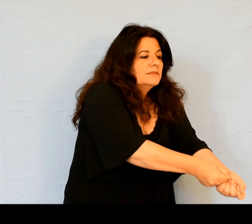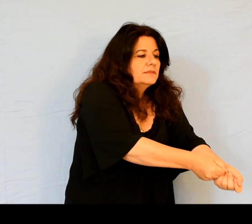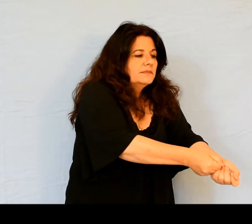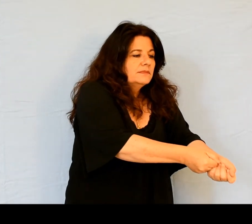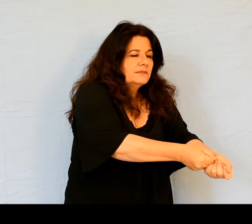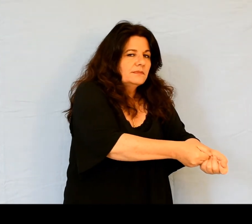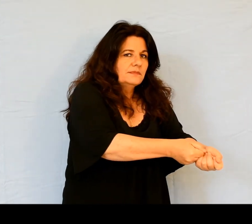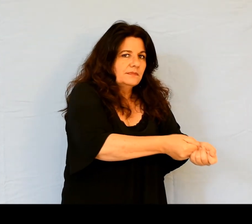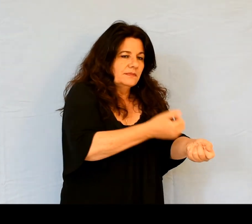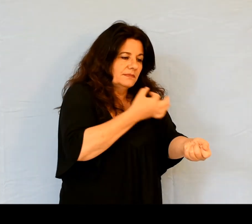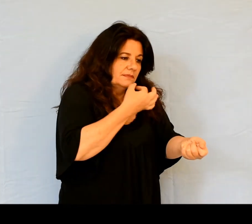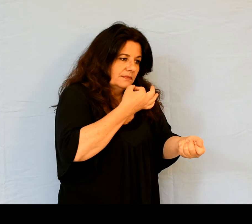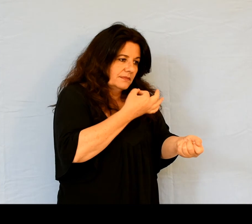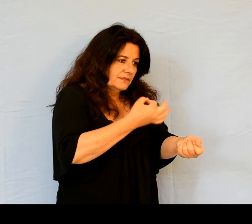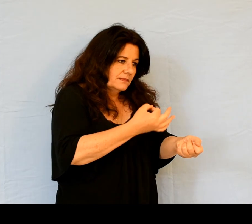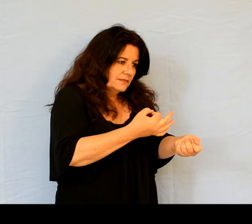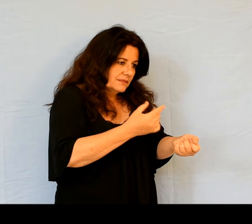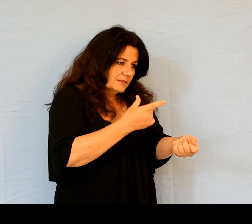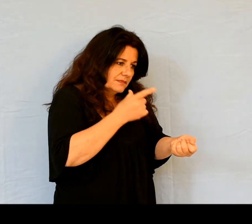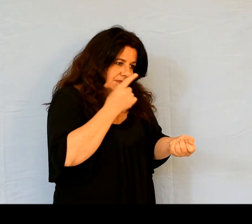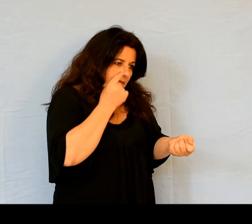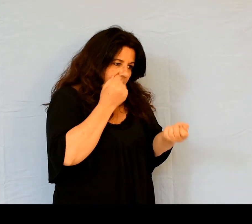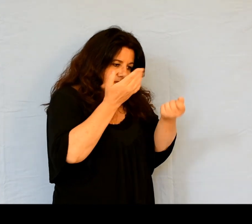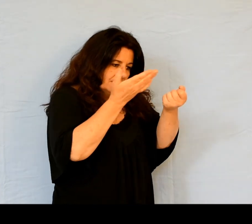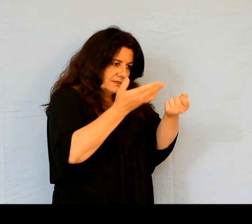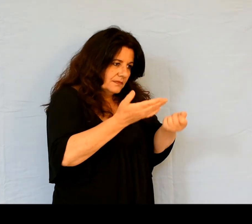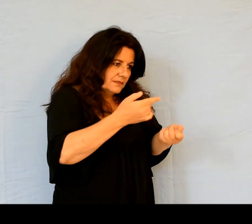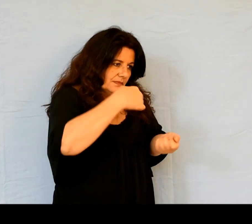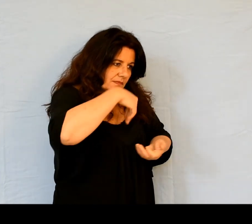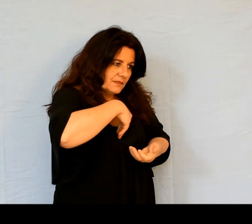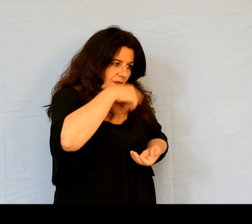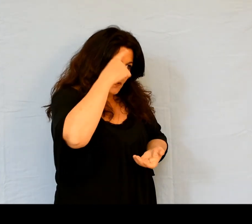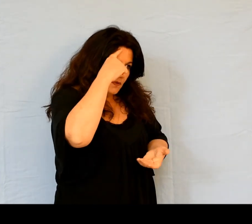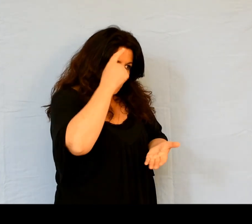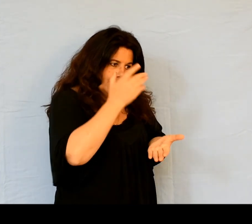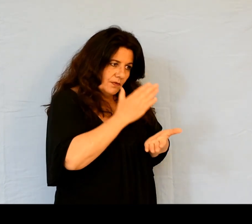« Homme de peu de foi, pourquoi as-tu douté ?»